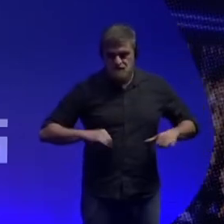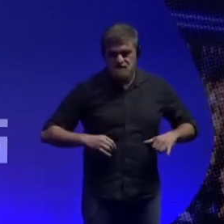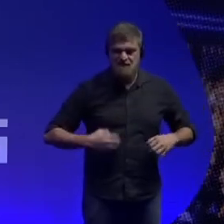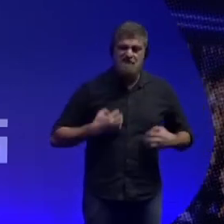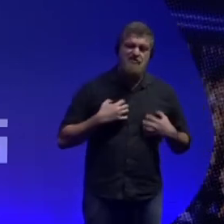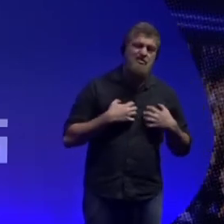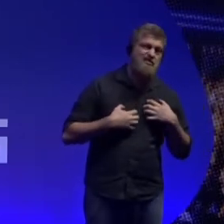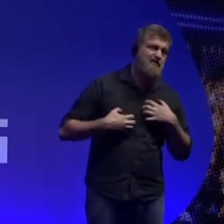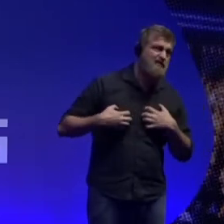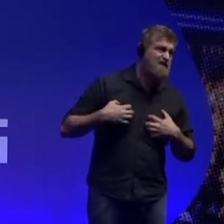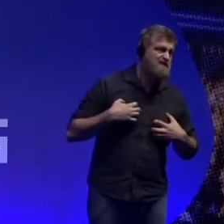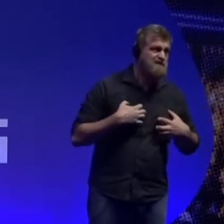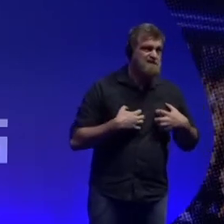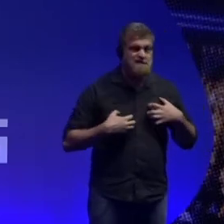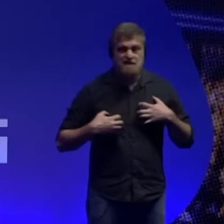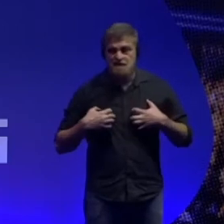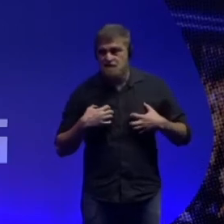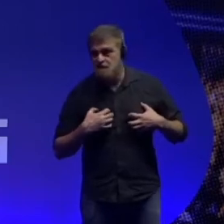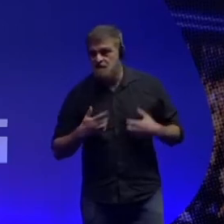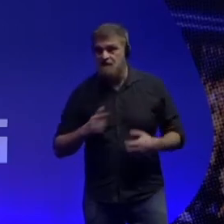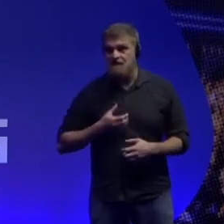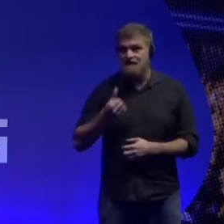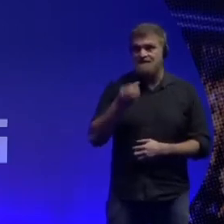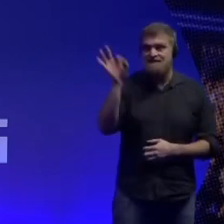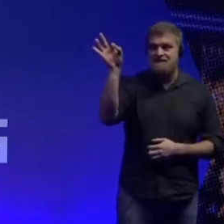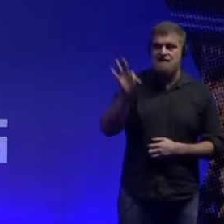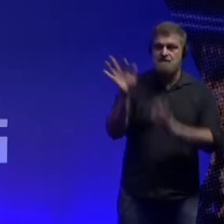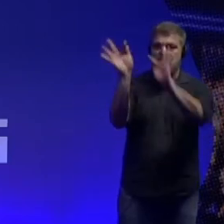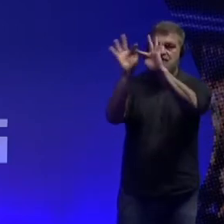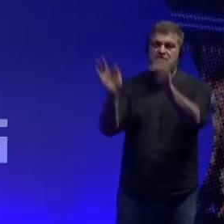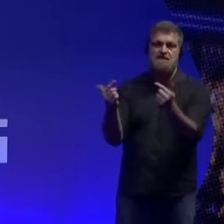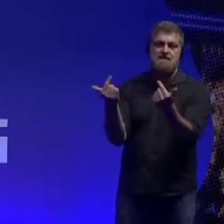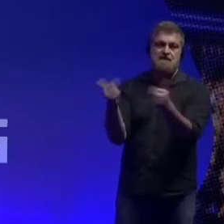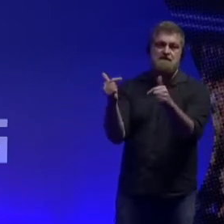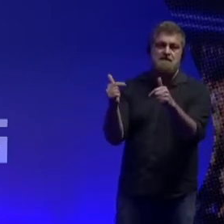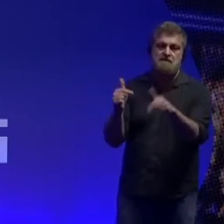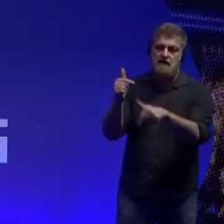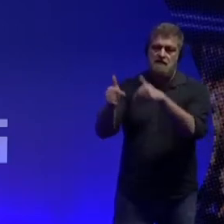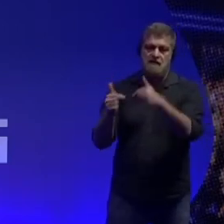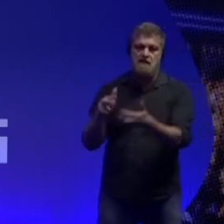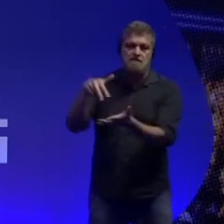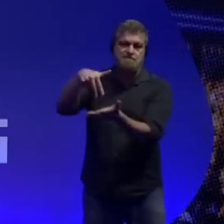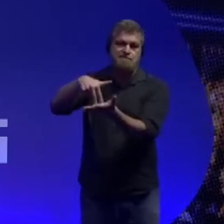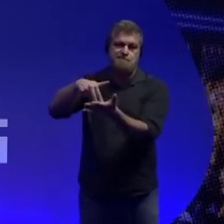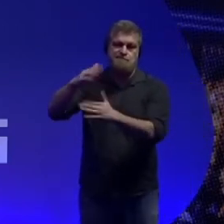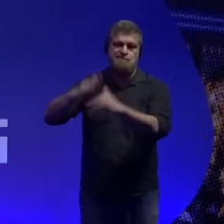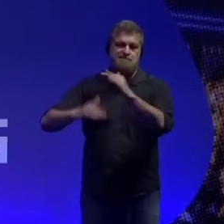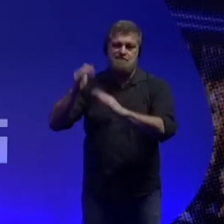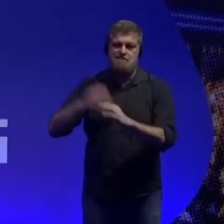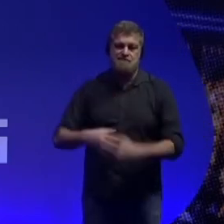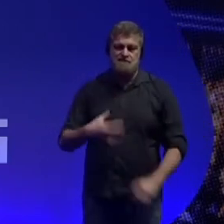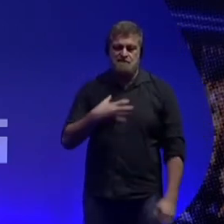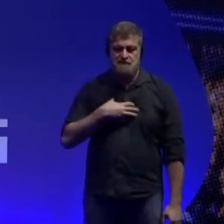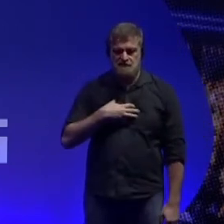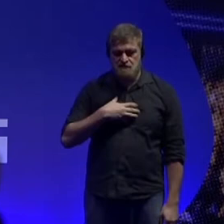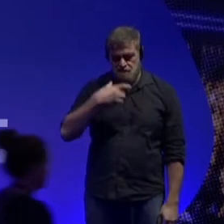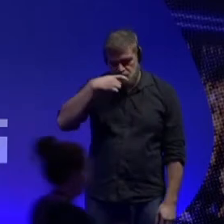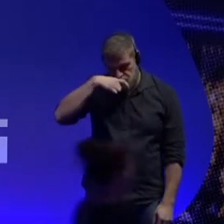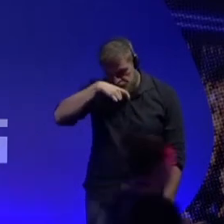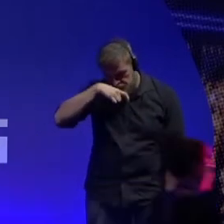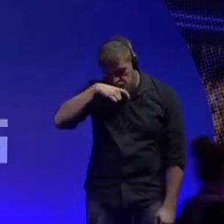insatisfação, e estar dentro daquele 60%. Dentro daquele 60%. E